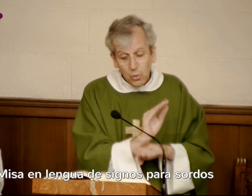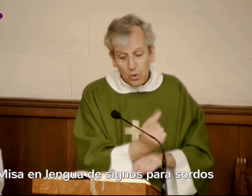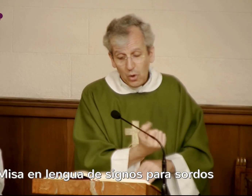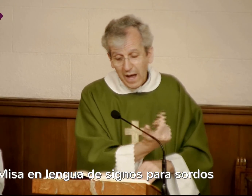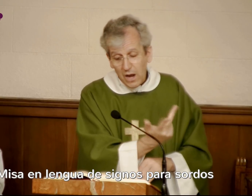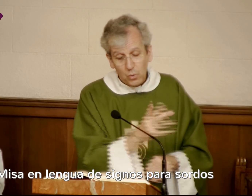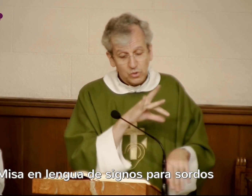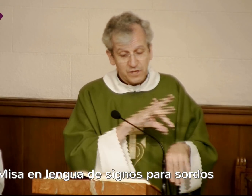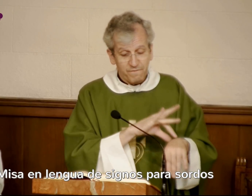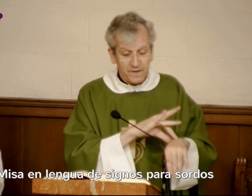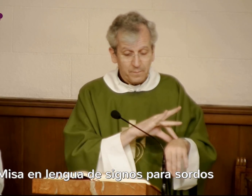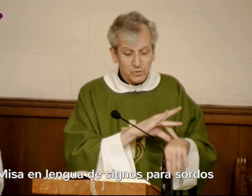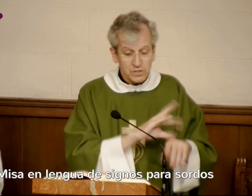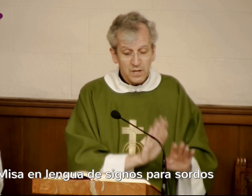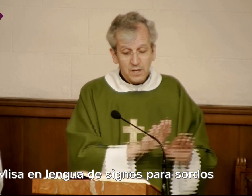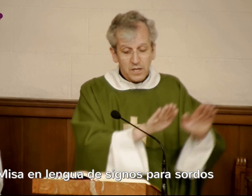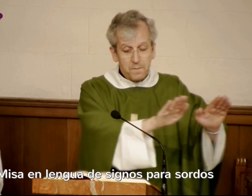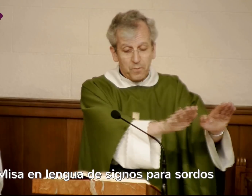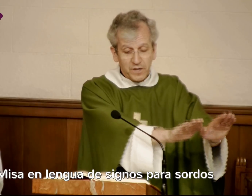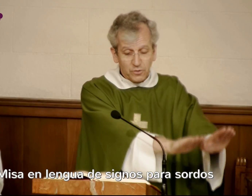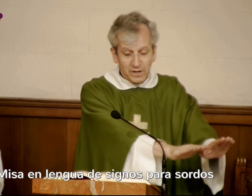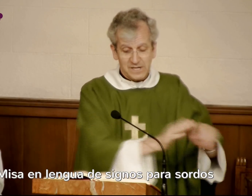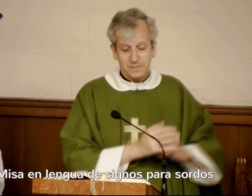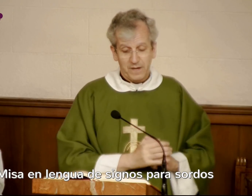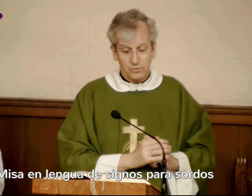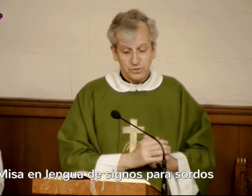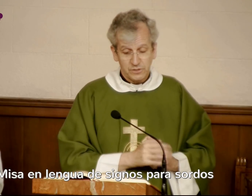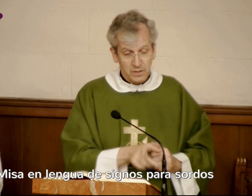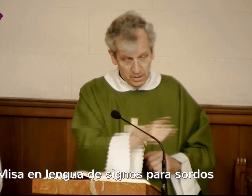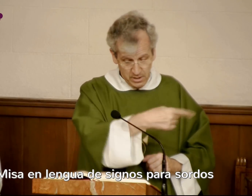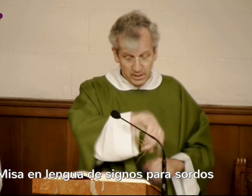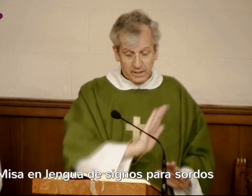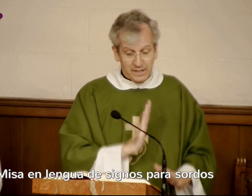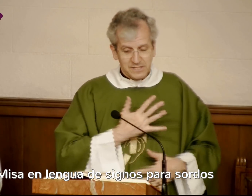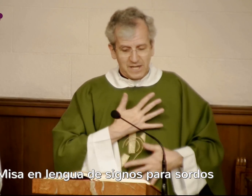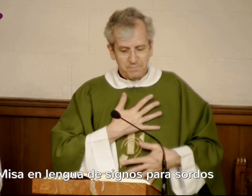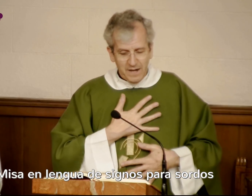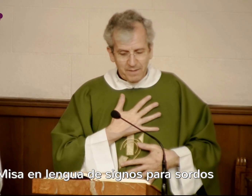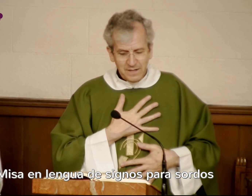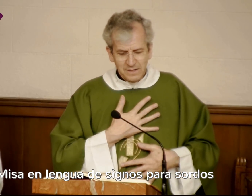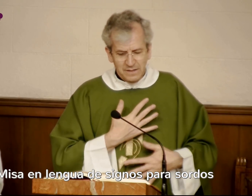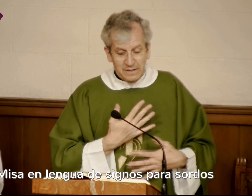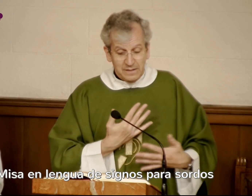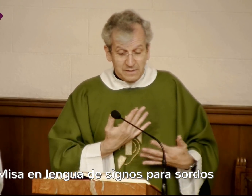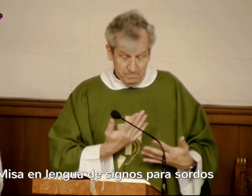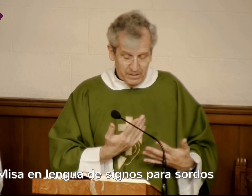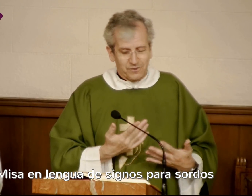curó a algunos enfermos imponiéndoles las manos. Y se admiraban, perdón,